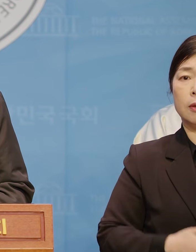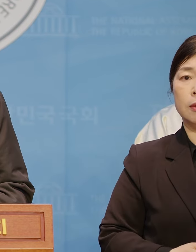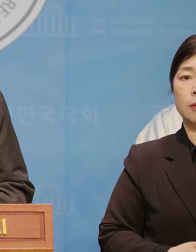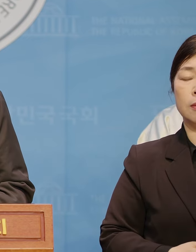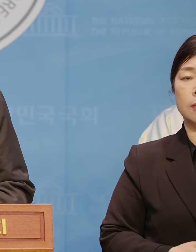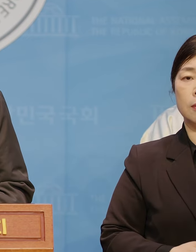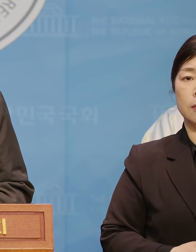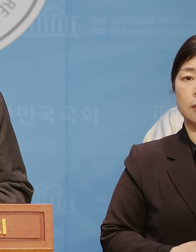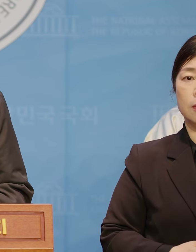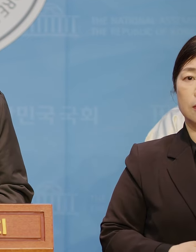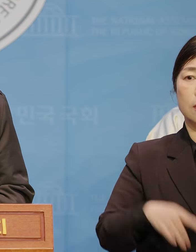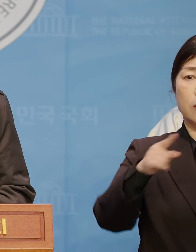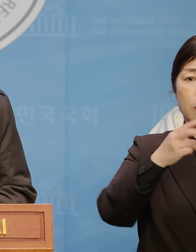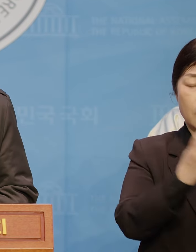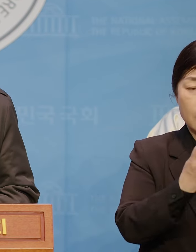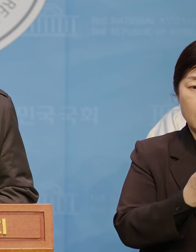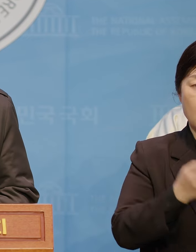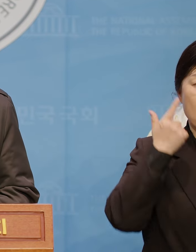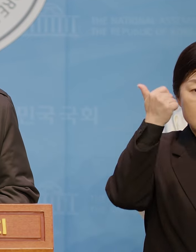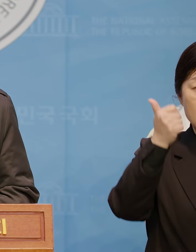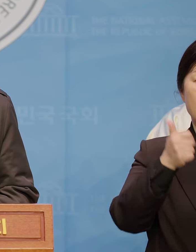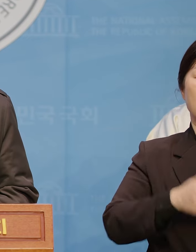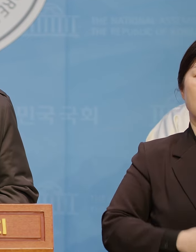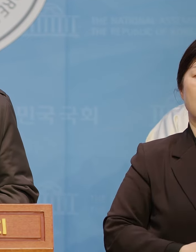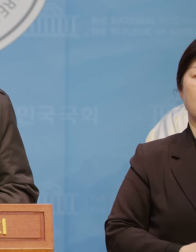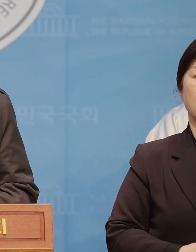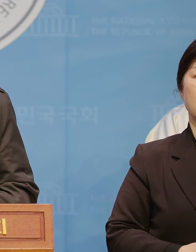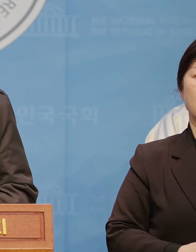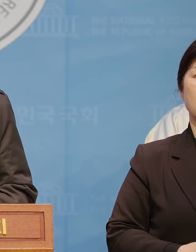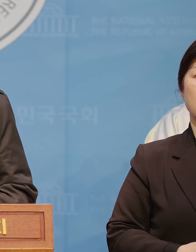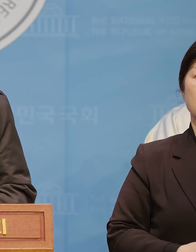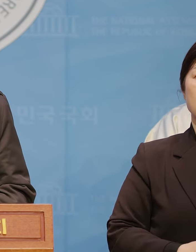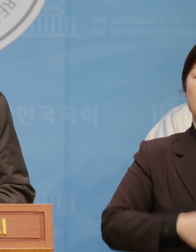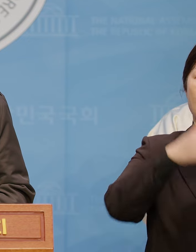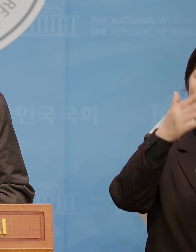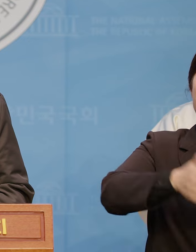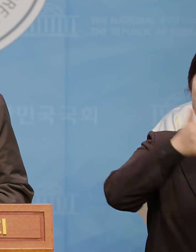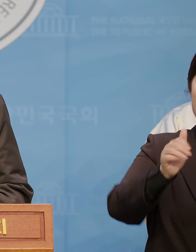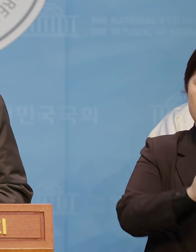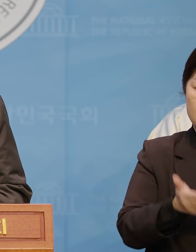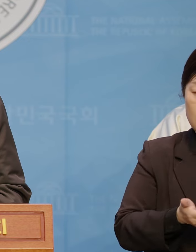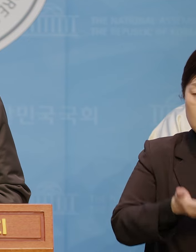사람들입니다 어떻게 목사가 하을